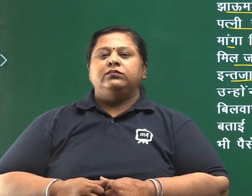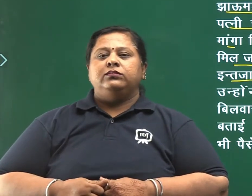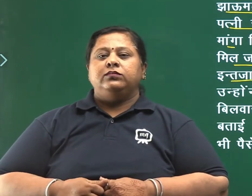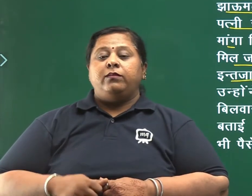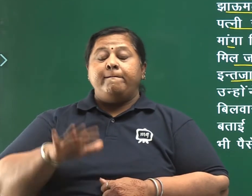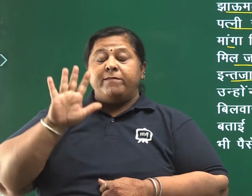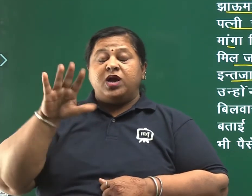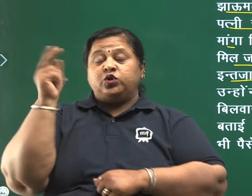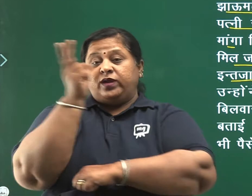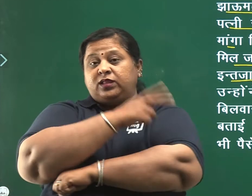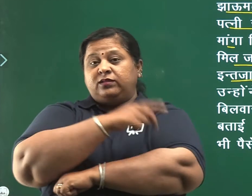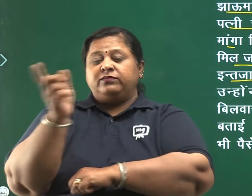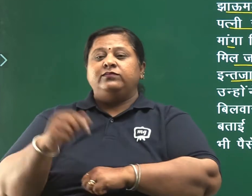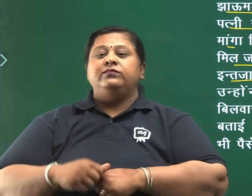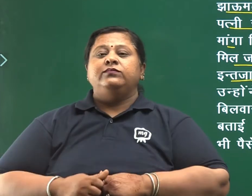5वें दिन